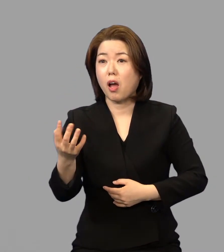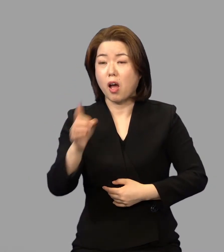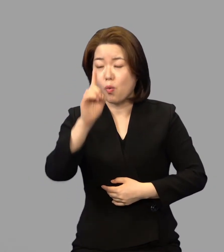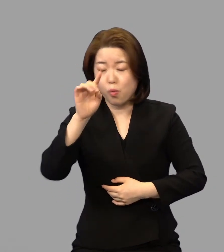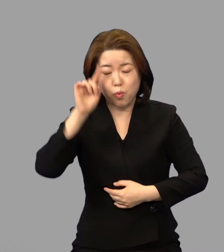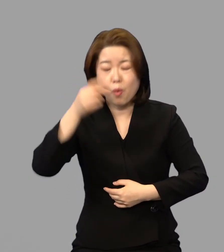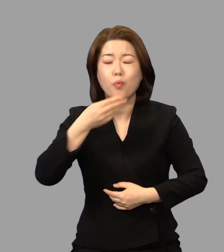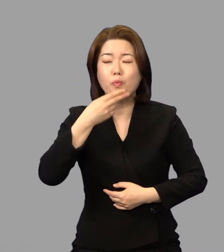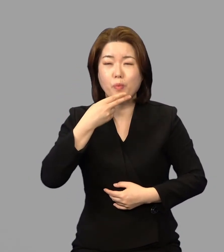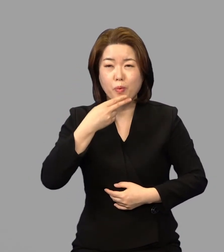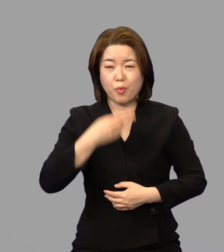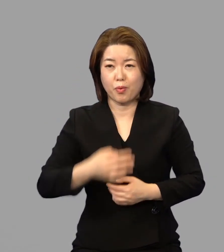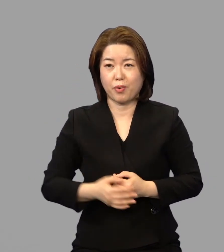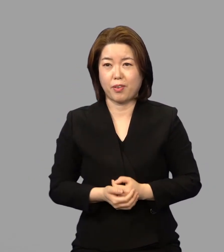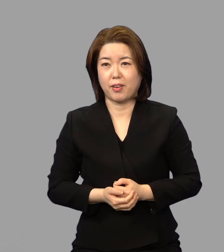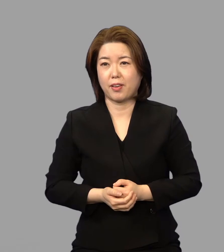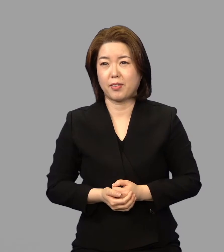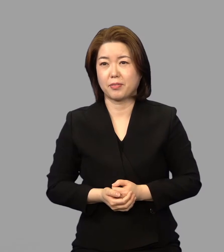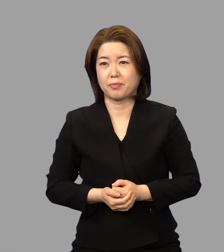않았어요.